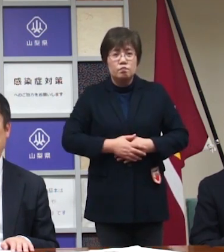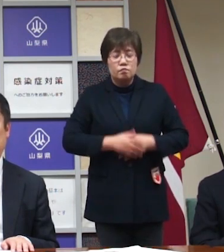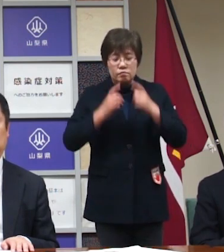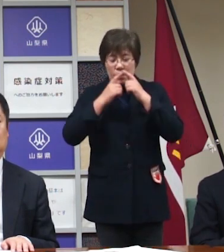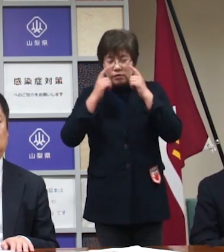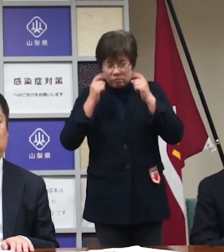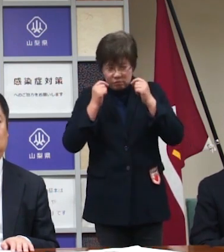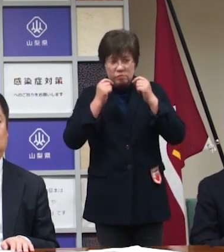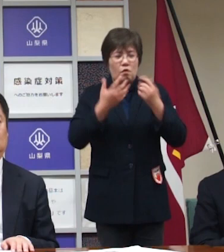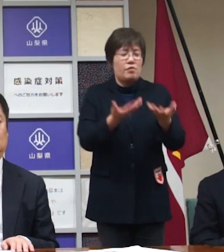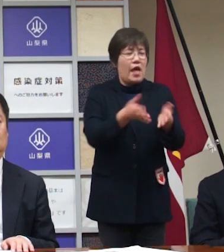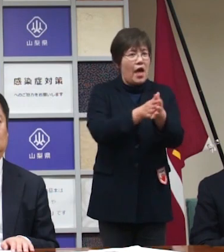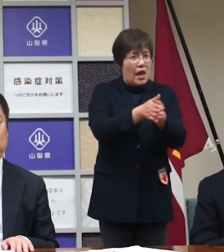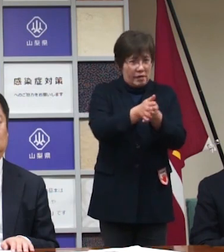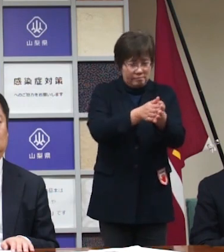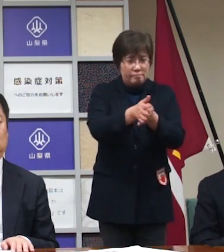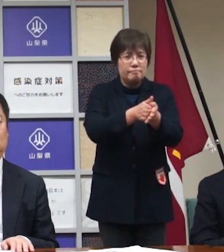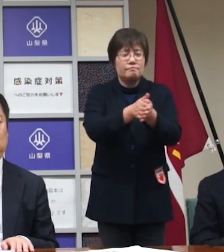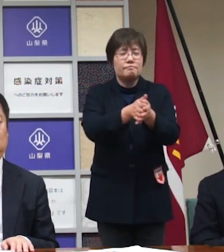って、